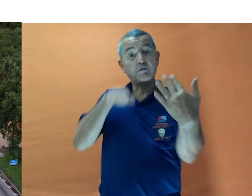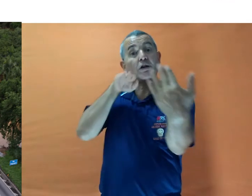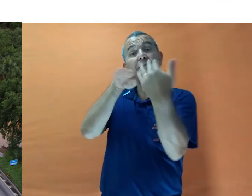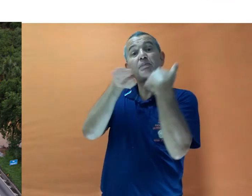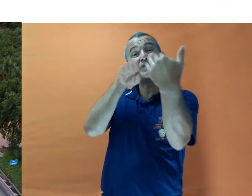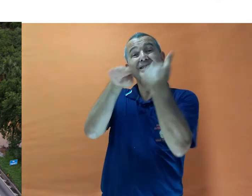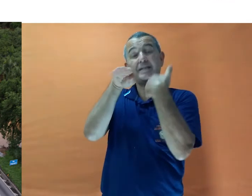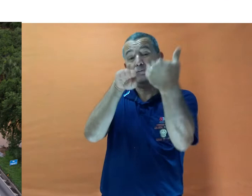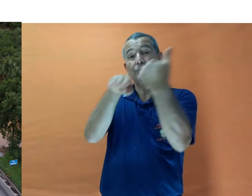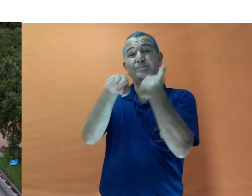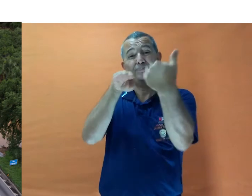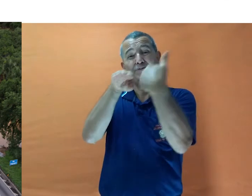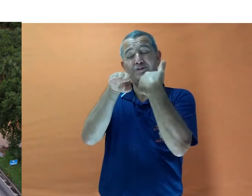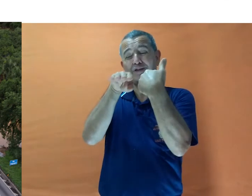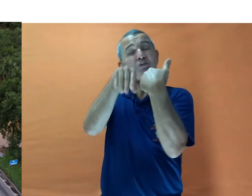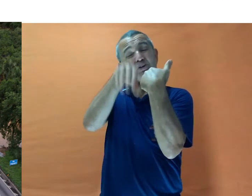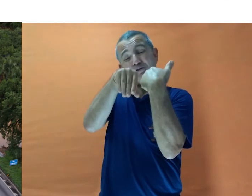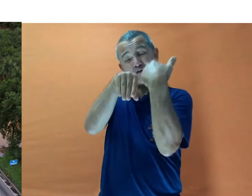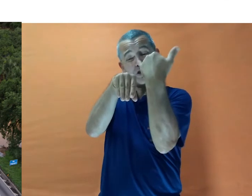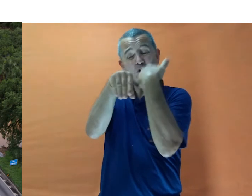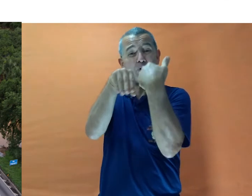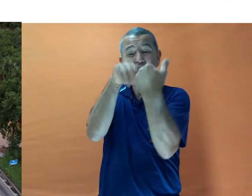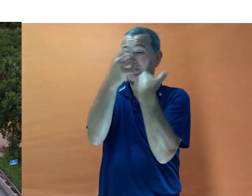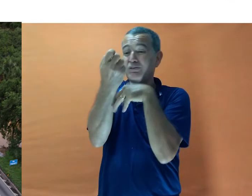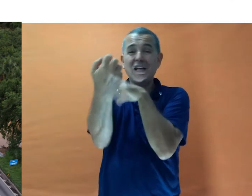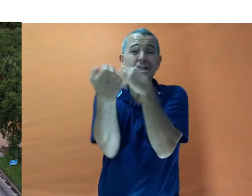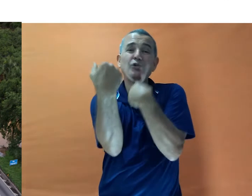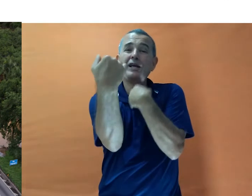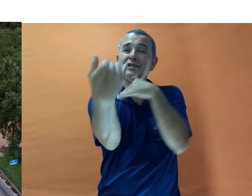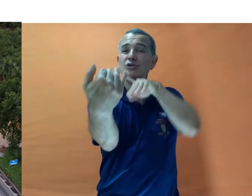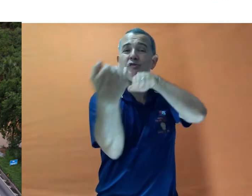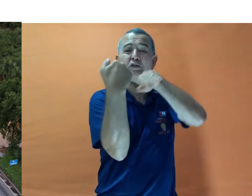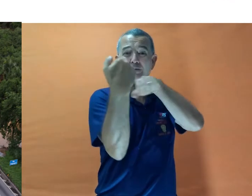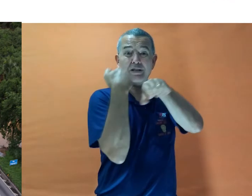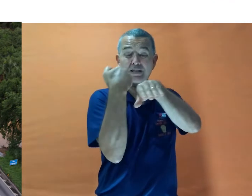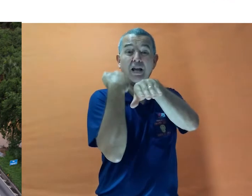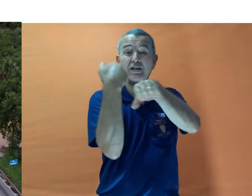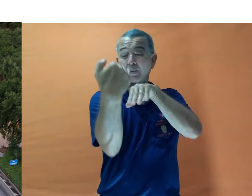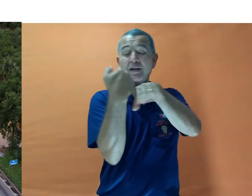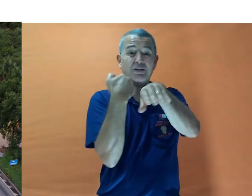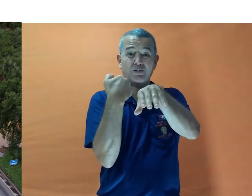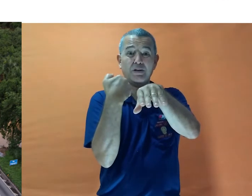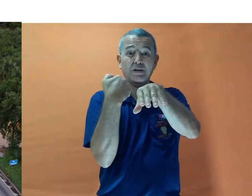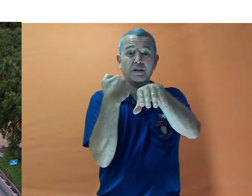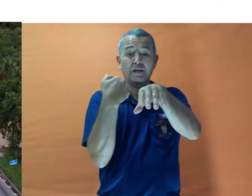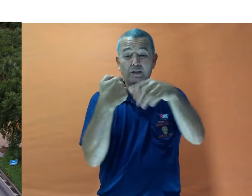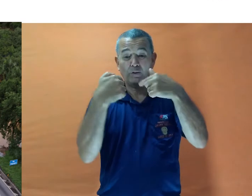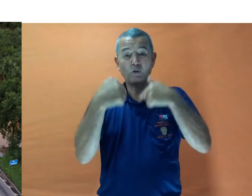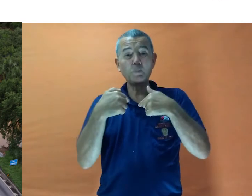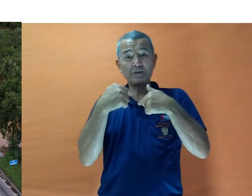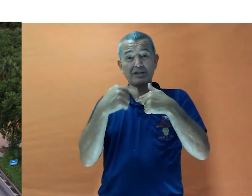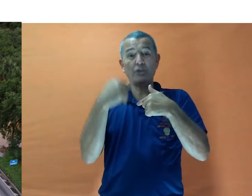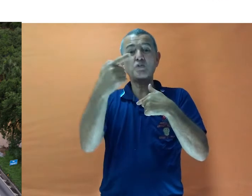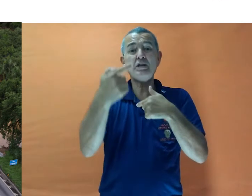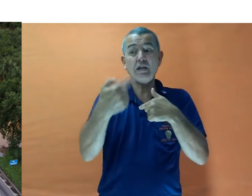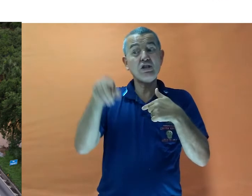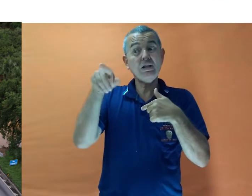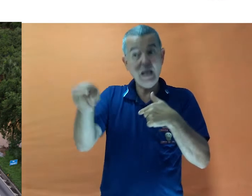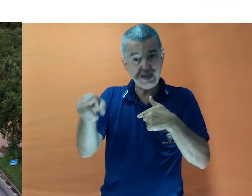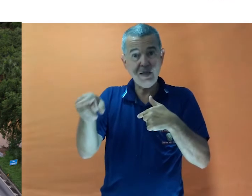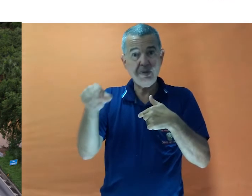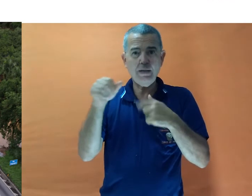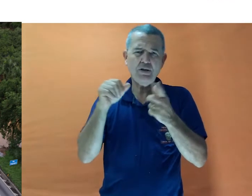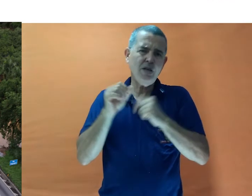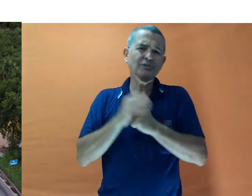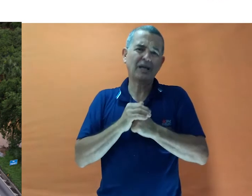Se for nessa posição, fica muito difícil, porque a gente não tem articulação suficiente para isso. Então, na posição 1 e 3